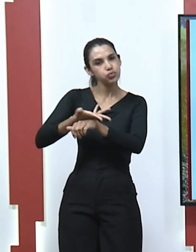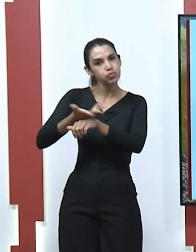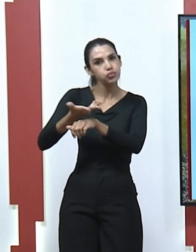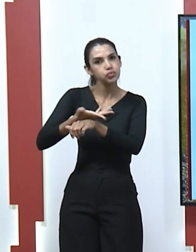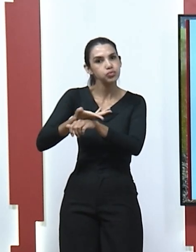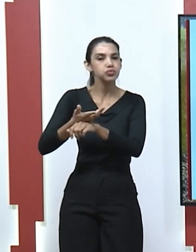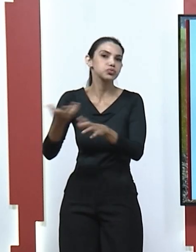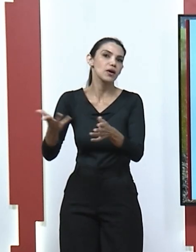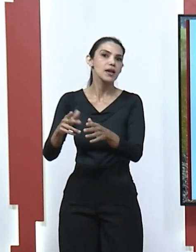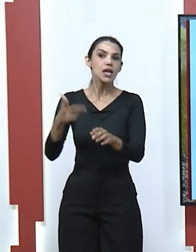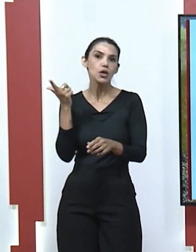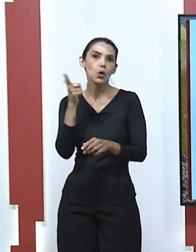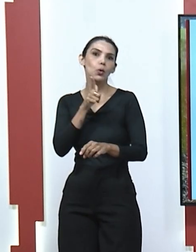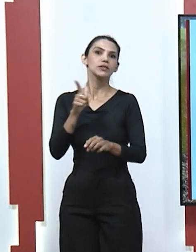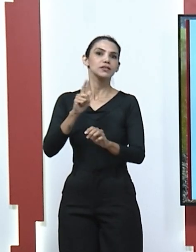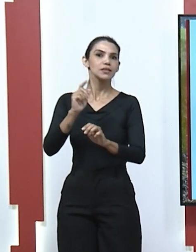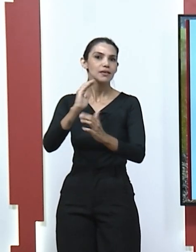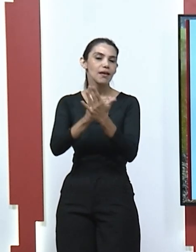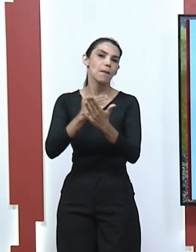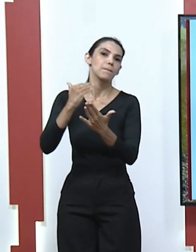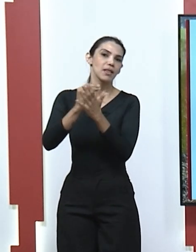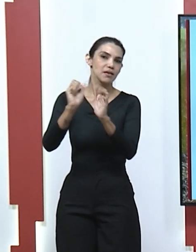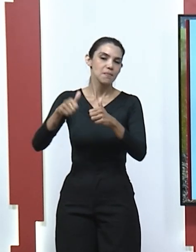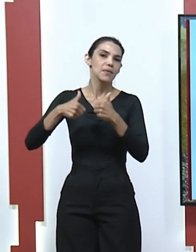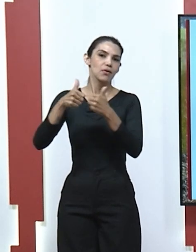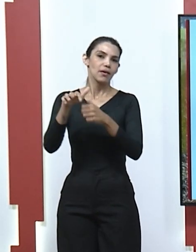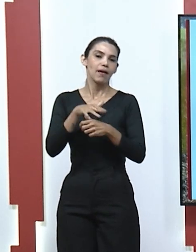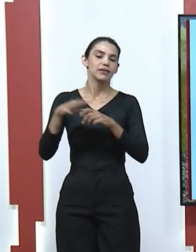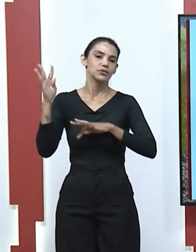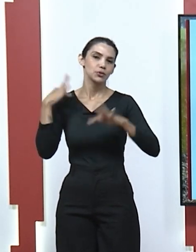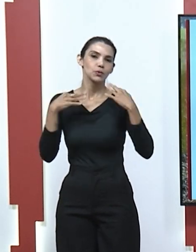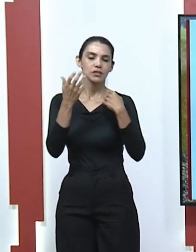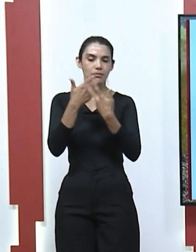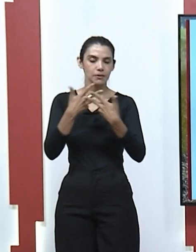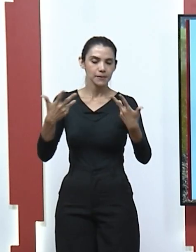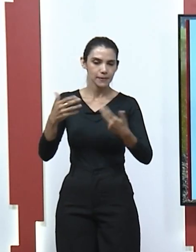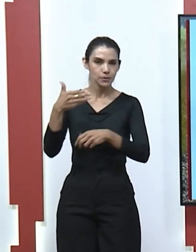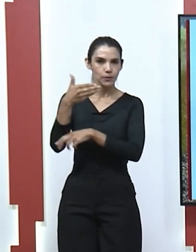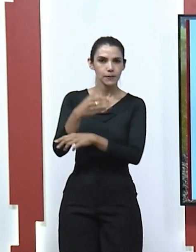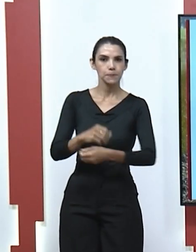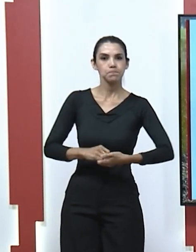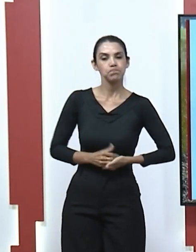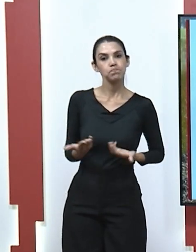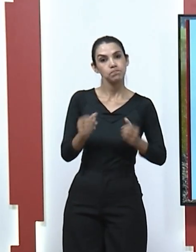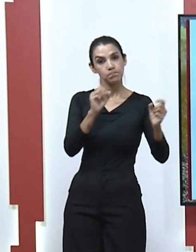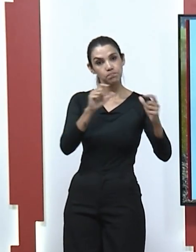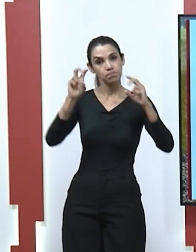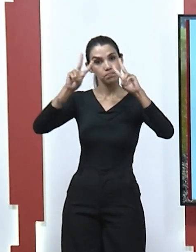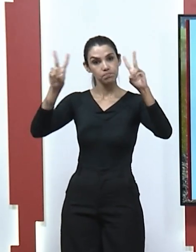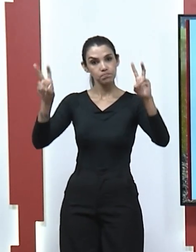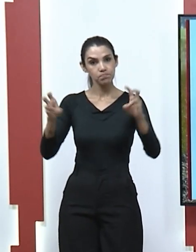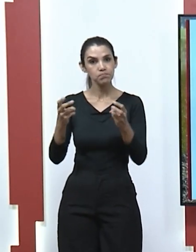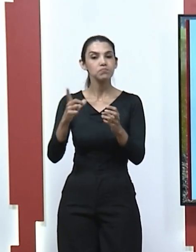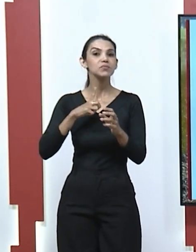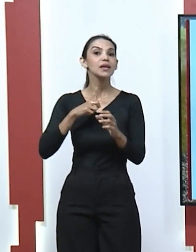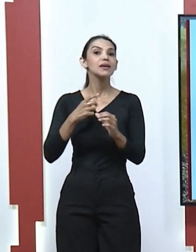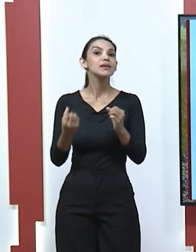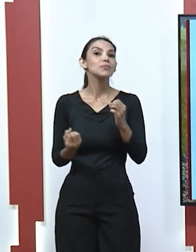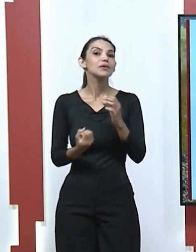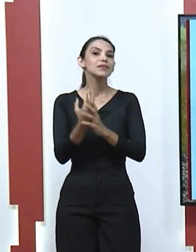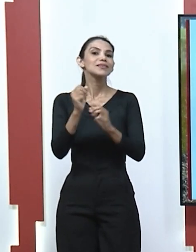como hotelaria, turismo e alimentação. E agora a gente fala sobre de